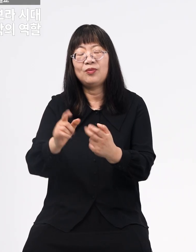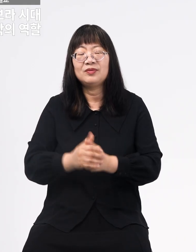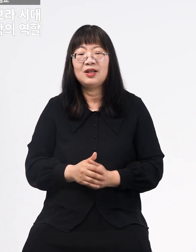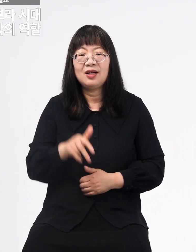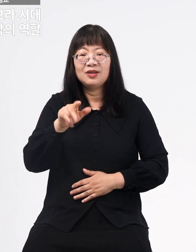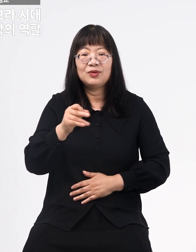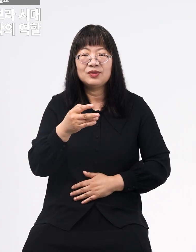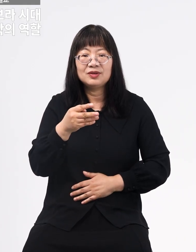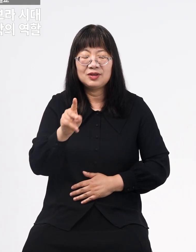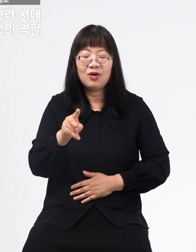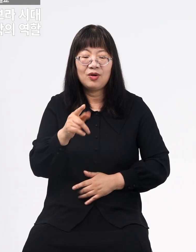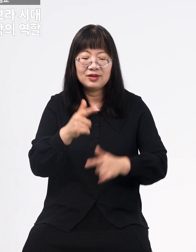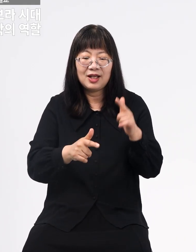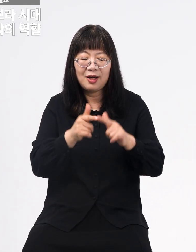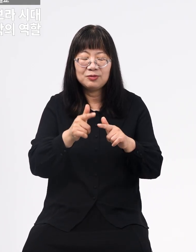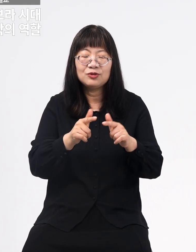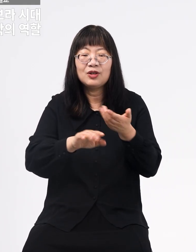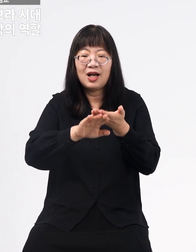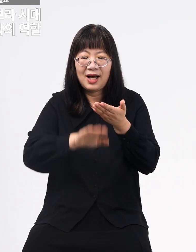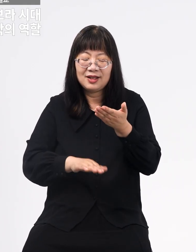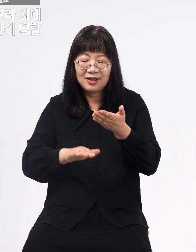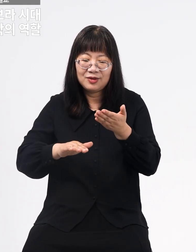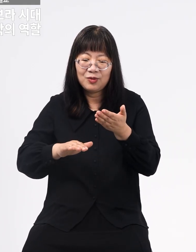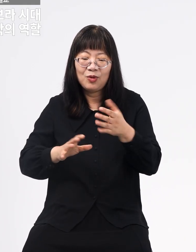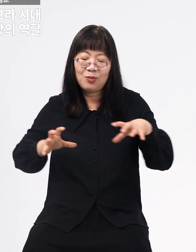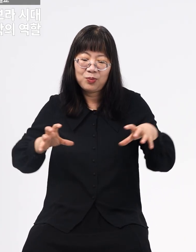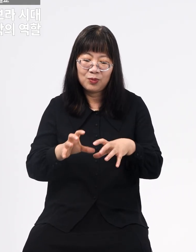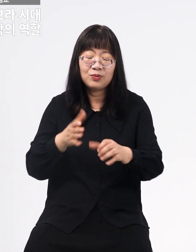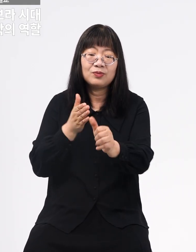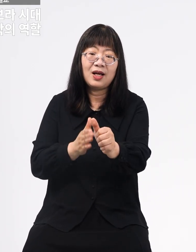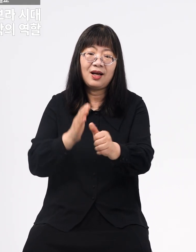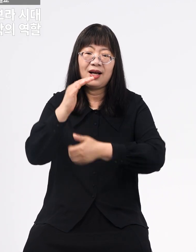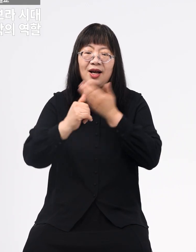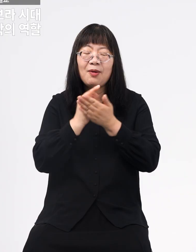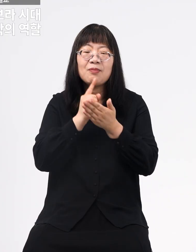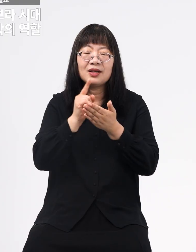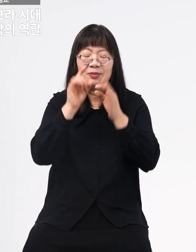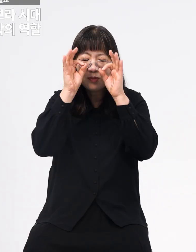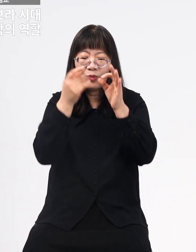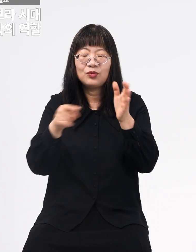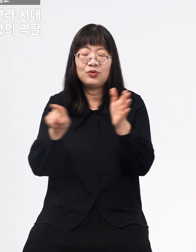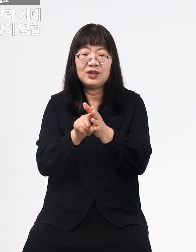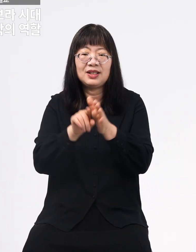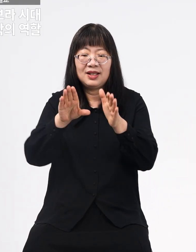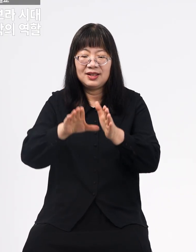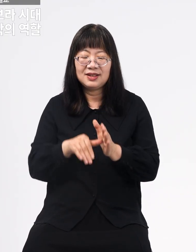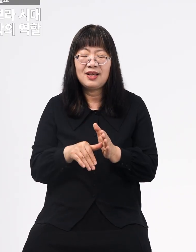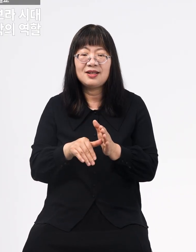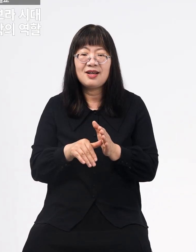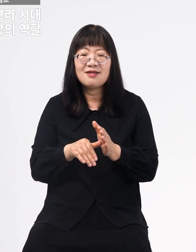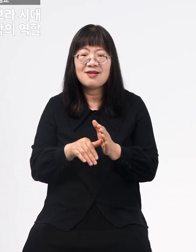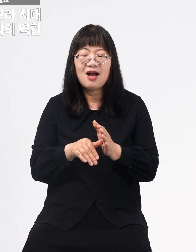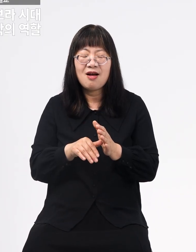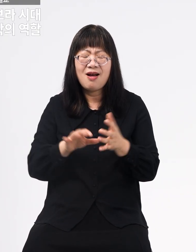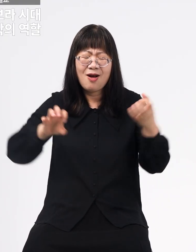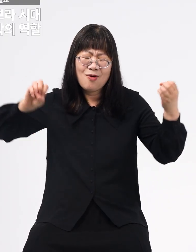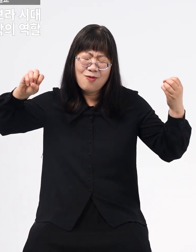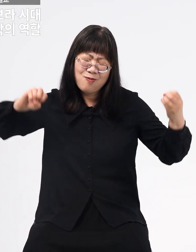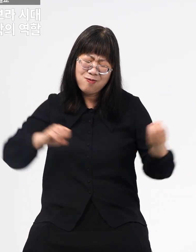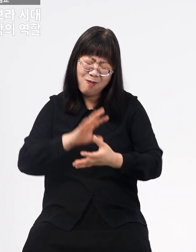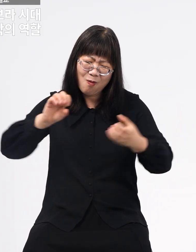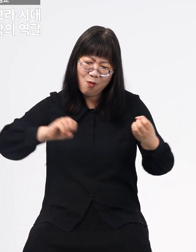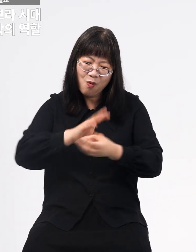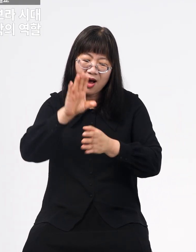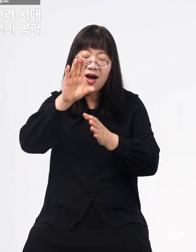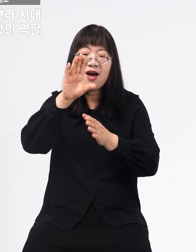종려나무 아래로 들어가야 돼요. 말씀을 들으러. 이 시대가 뒤죽박죽이 되고